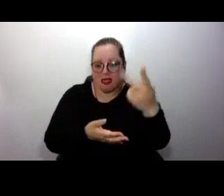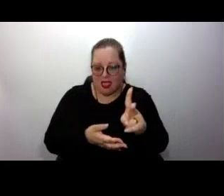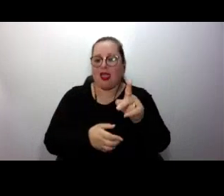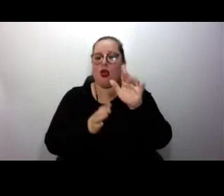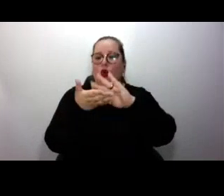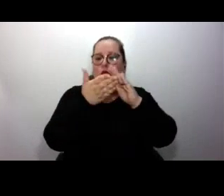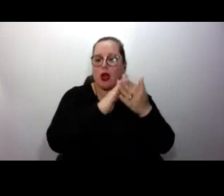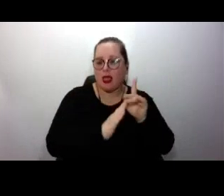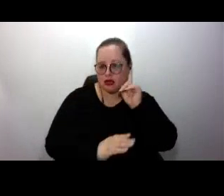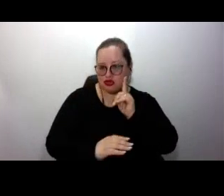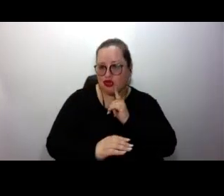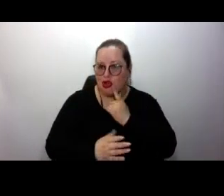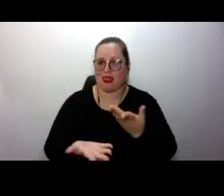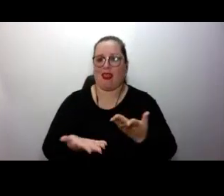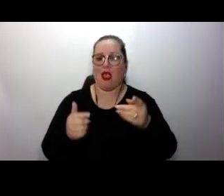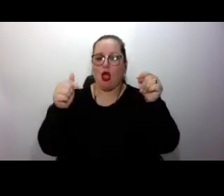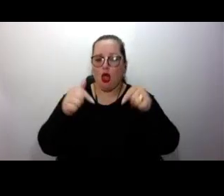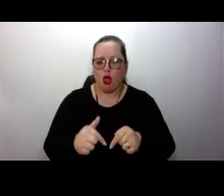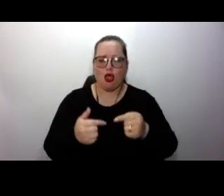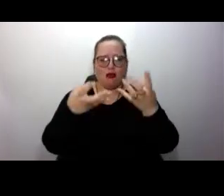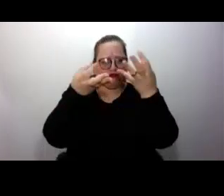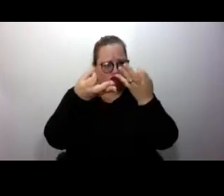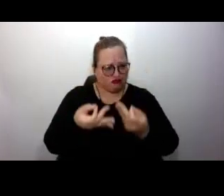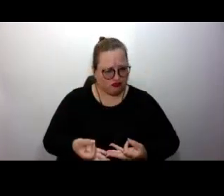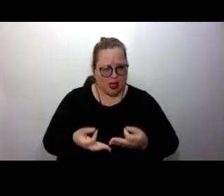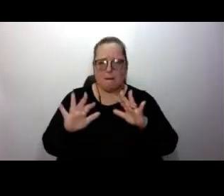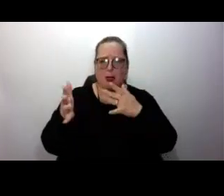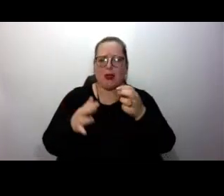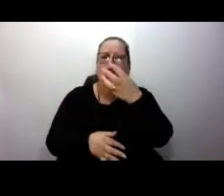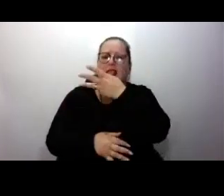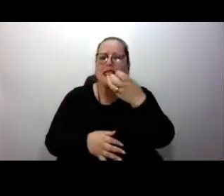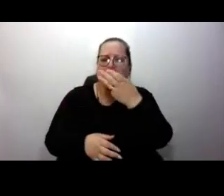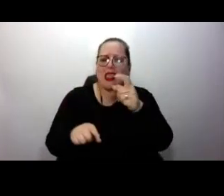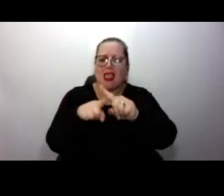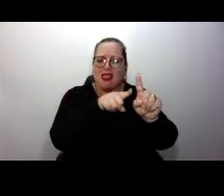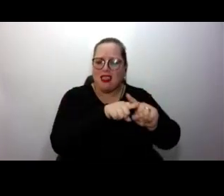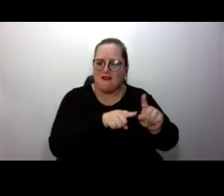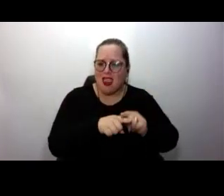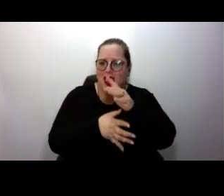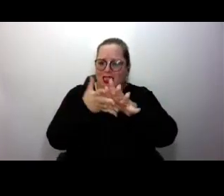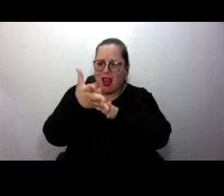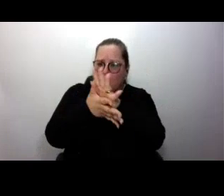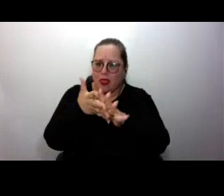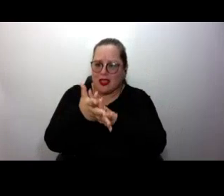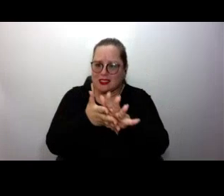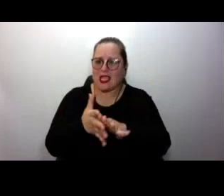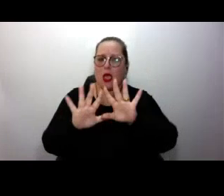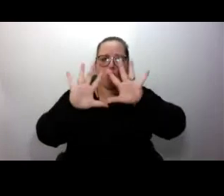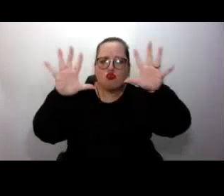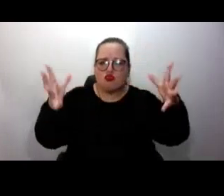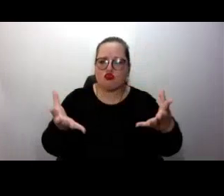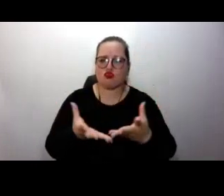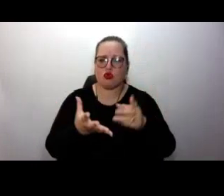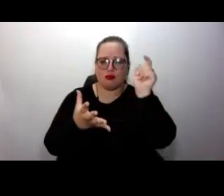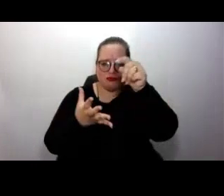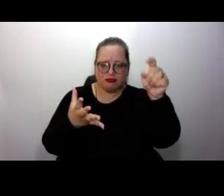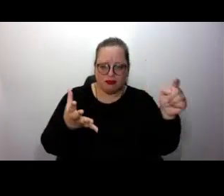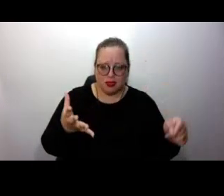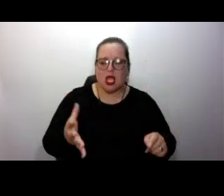sorda. Hoy día se contabilizan o se conocen más de 300 lenguas de señas en el mundo, según la Federación Mundial de